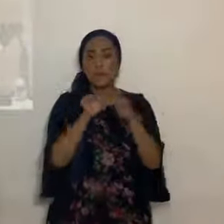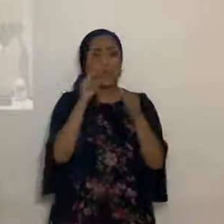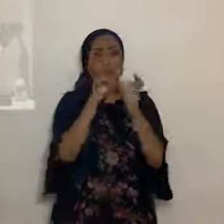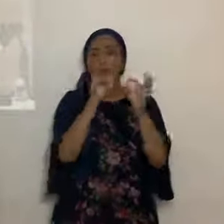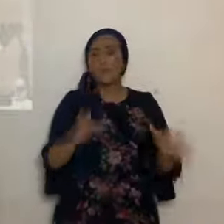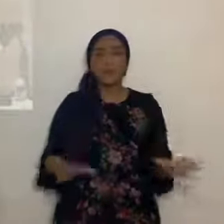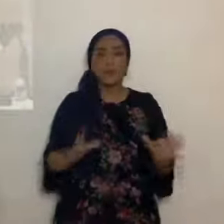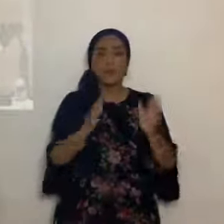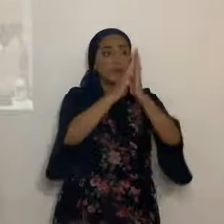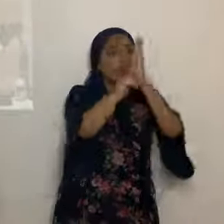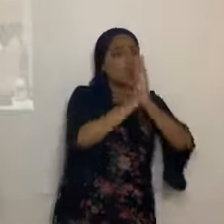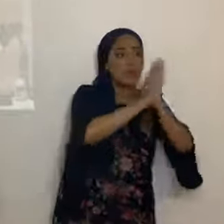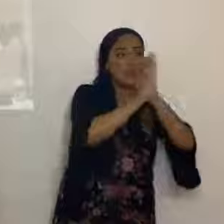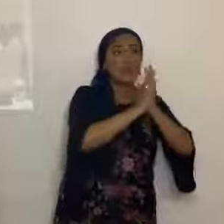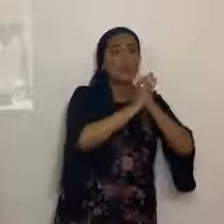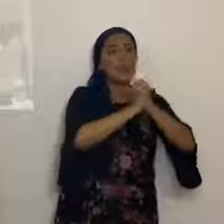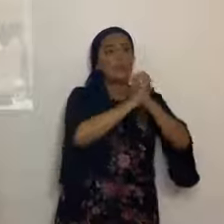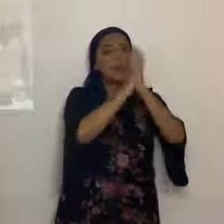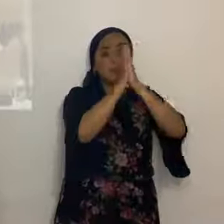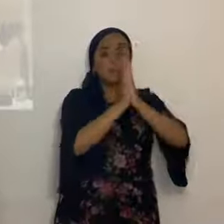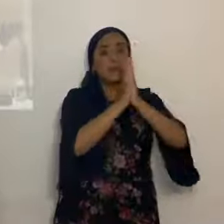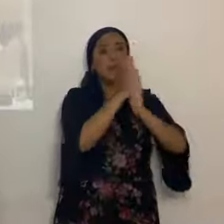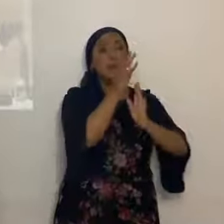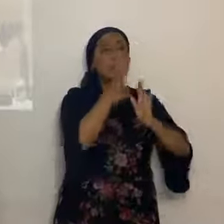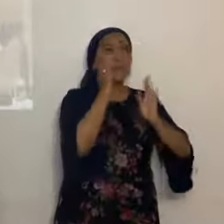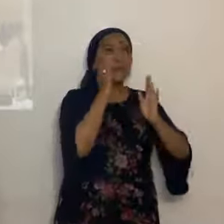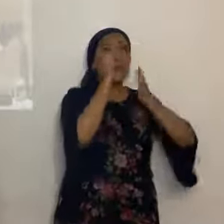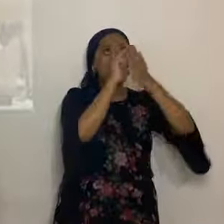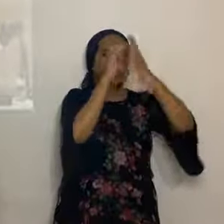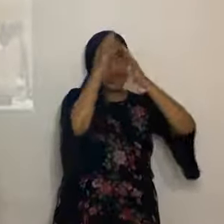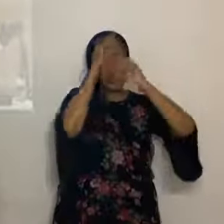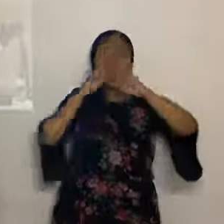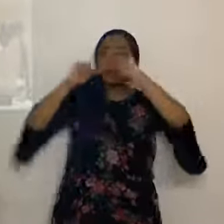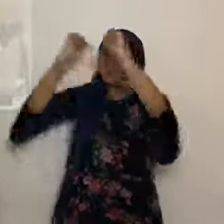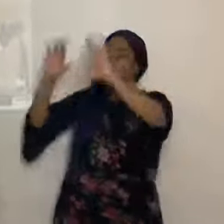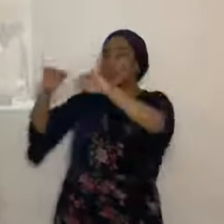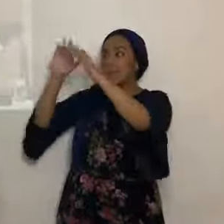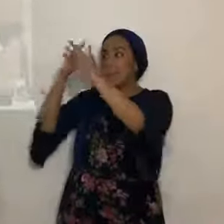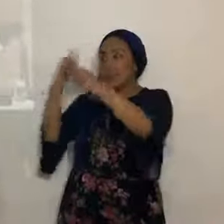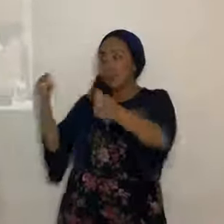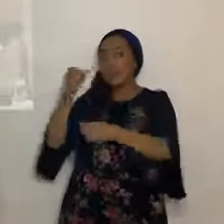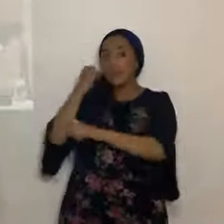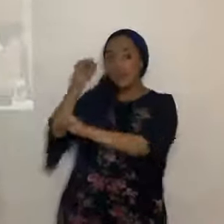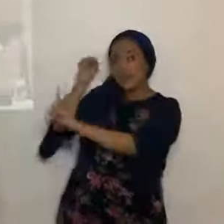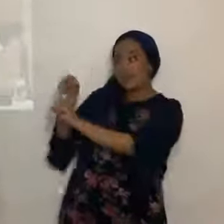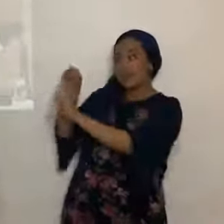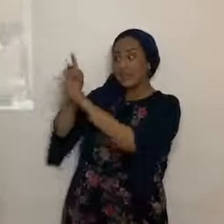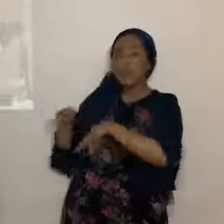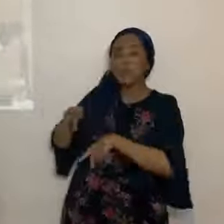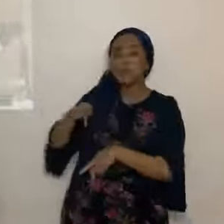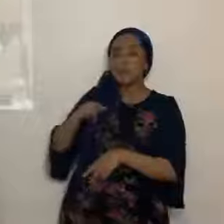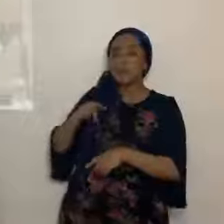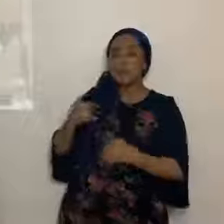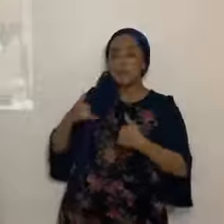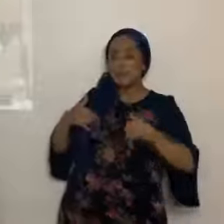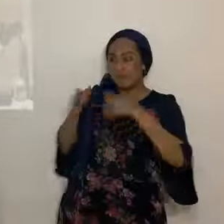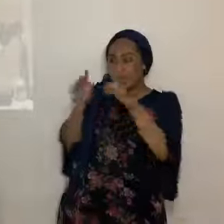orar y reclamar la sanidad de una persona y pedirle al Eterno que lo bendiga, que lo sane, si esa persona no